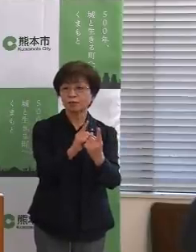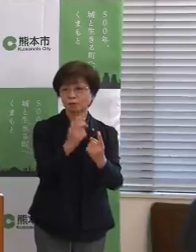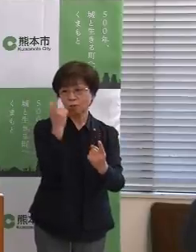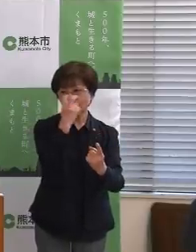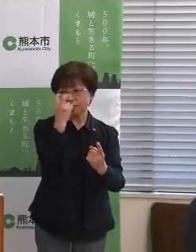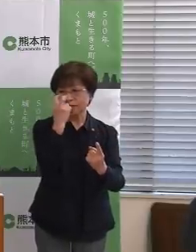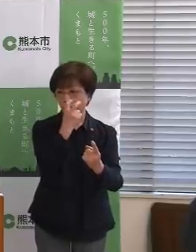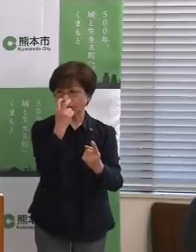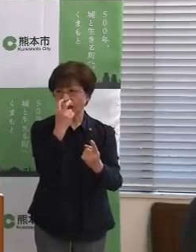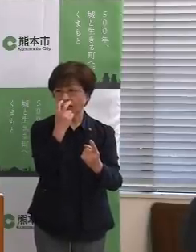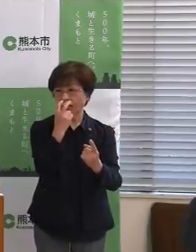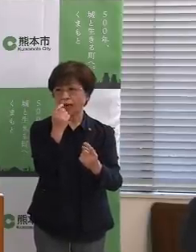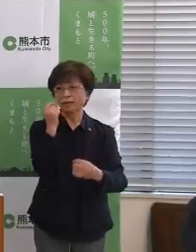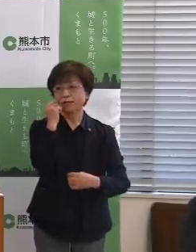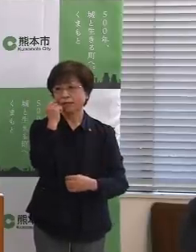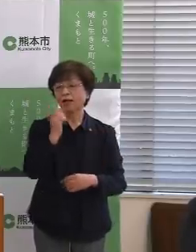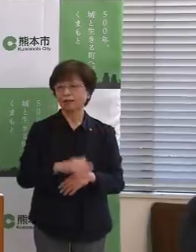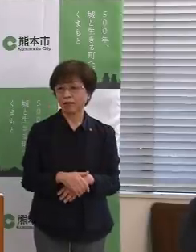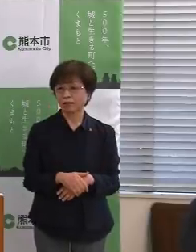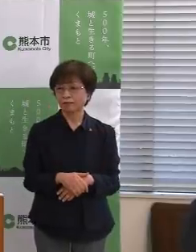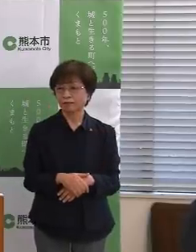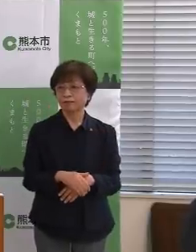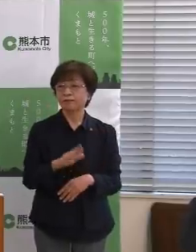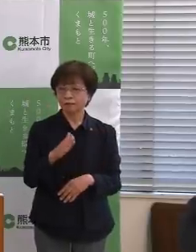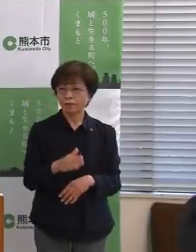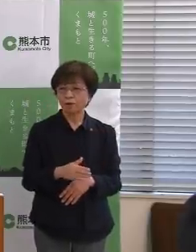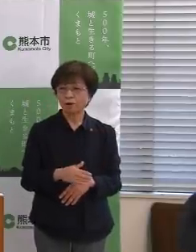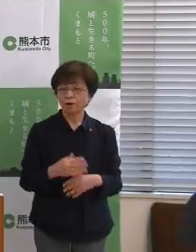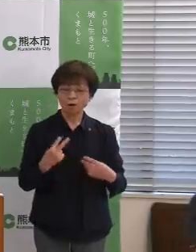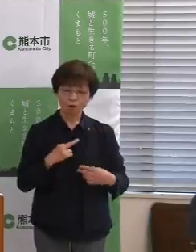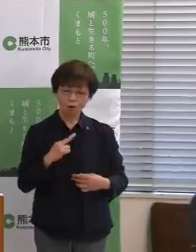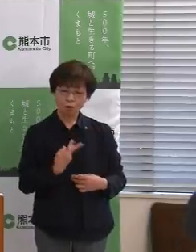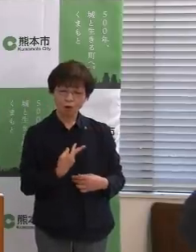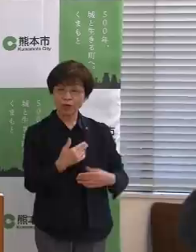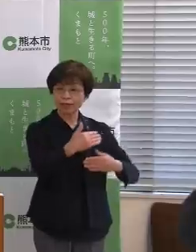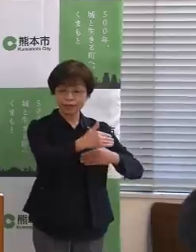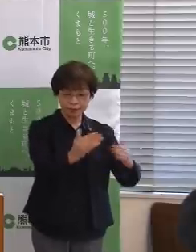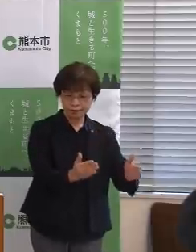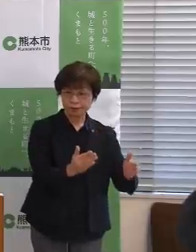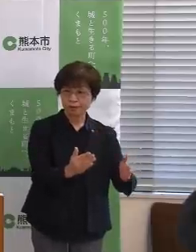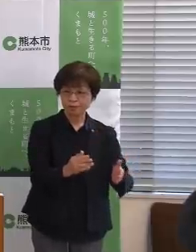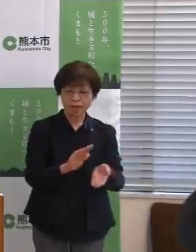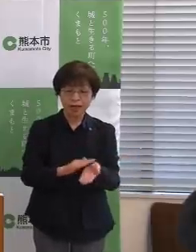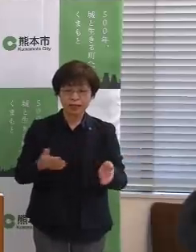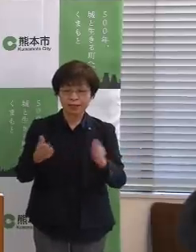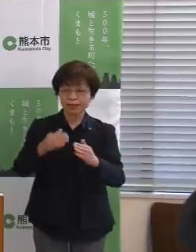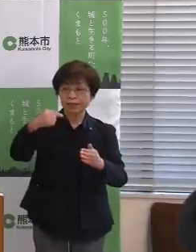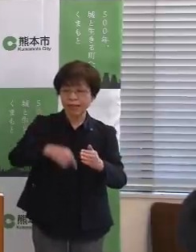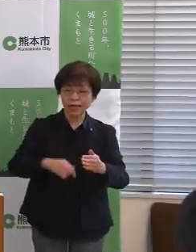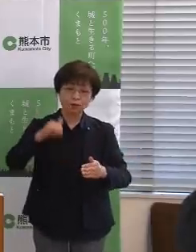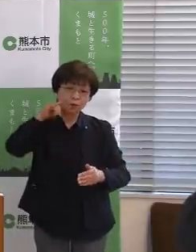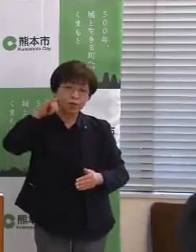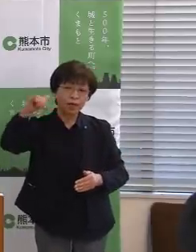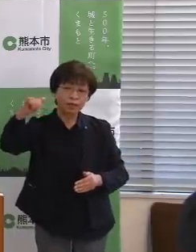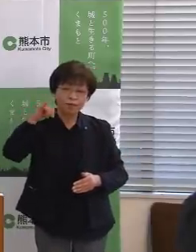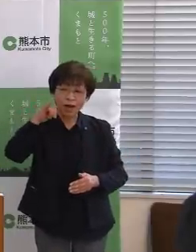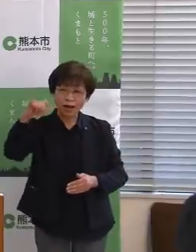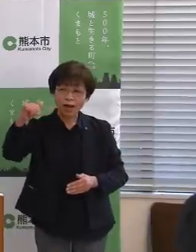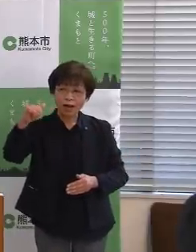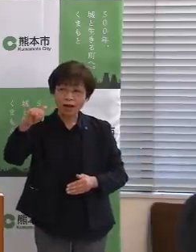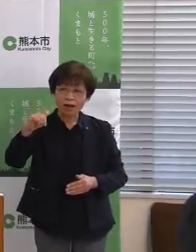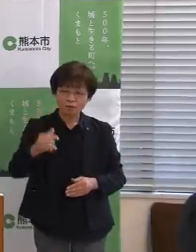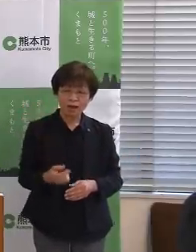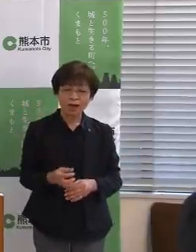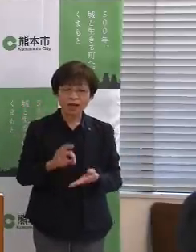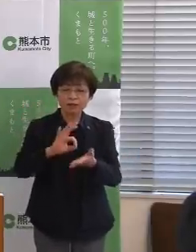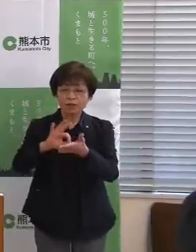はできなかったんですが、更衣室それから院内連絡用電話というものは使い回